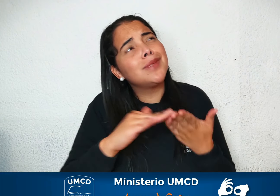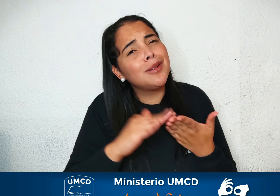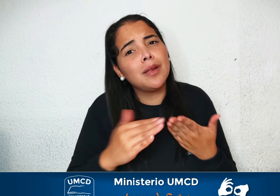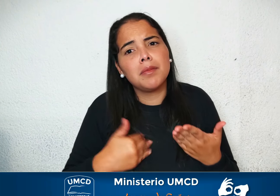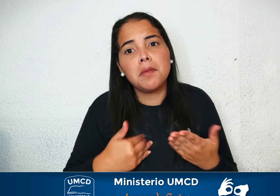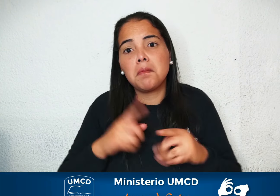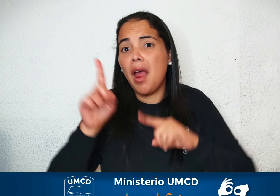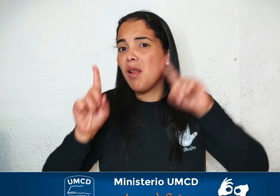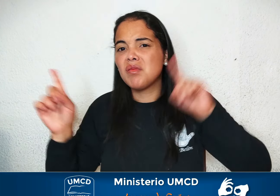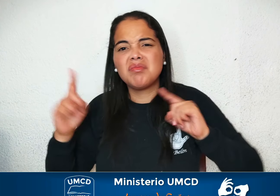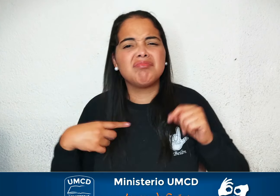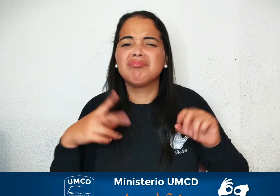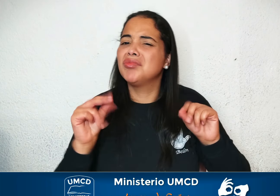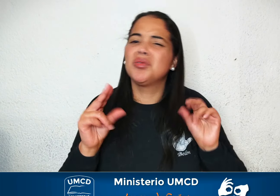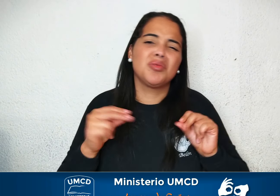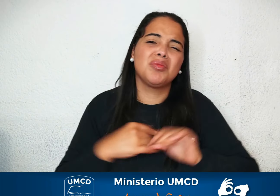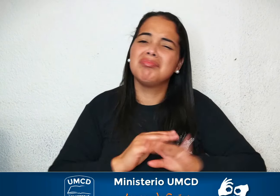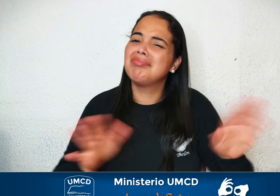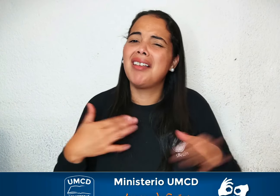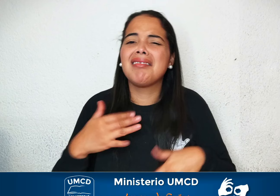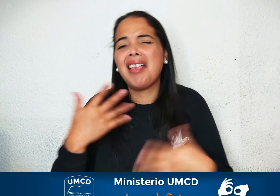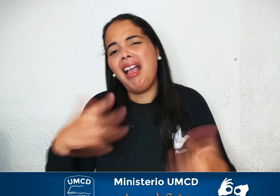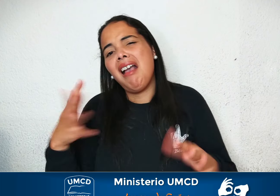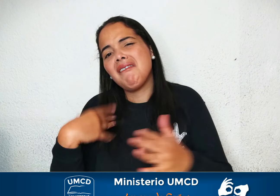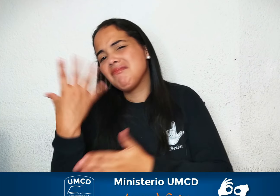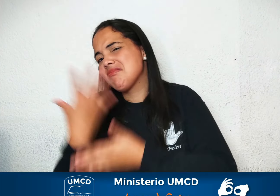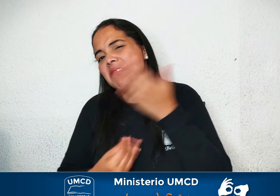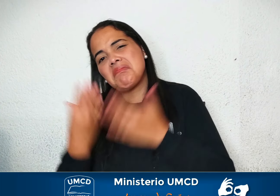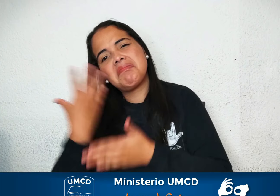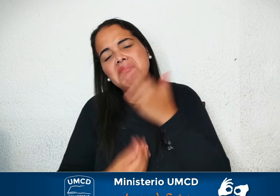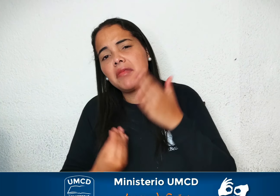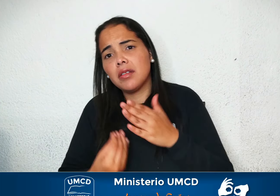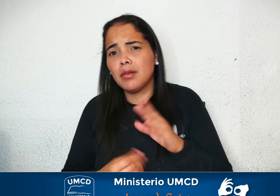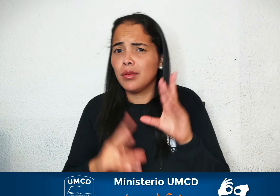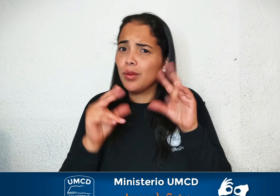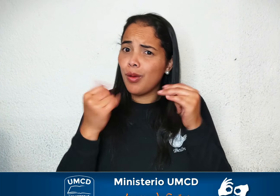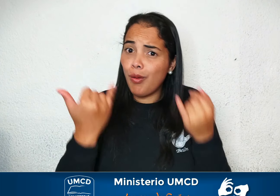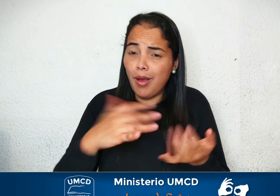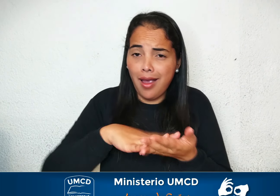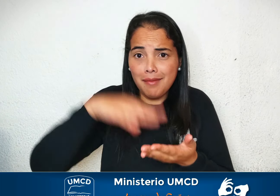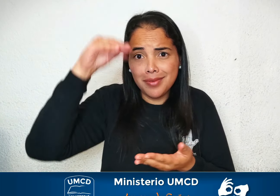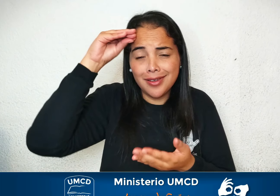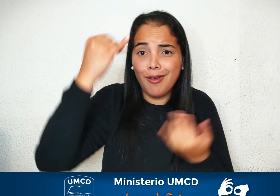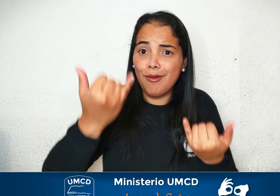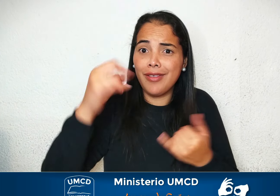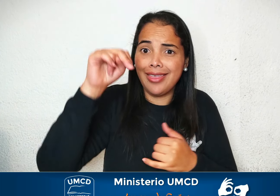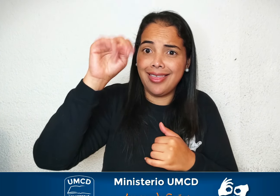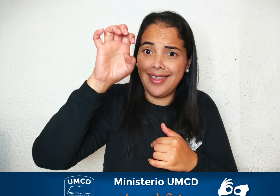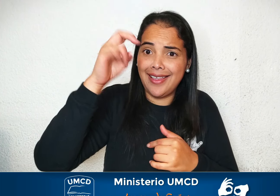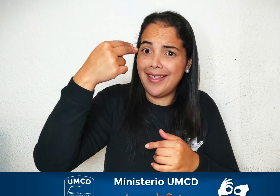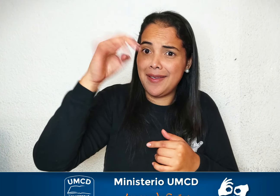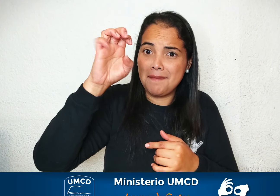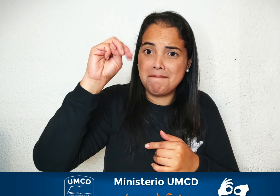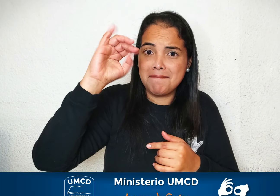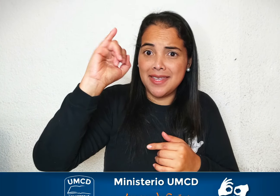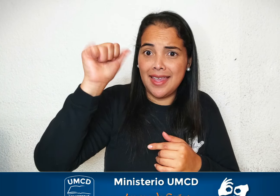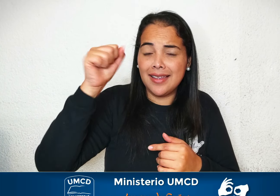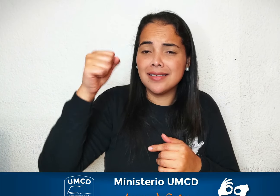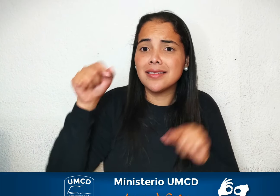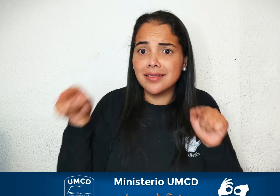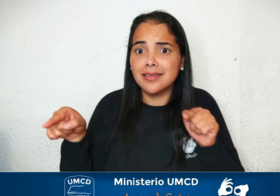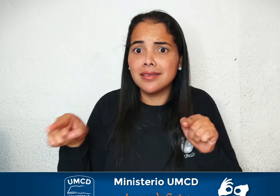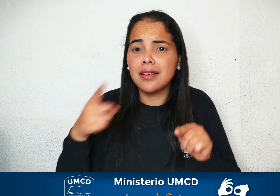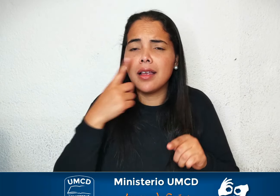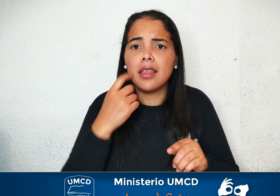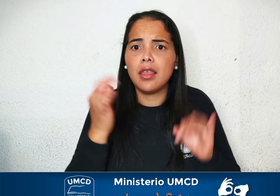para perdonarnos. En la lección de hoy día vamos a ver cómo Nehemías, junto al pueblo, cuando estaban leyendo